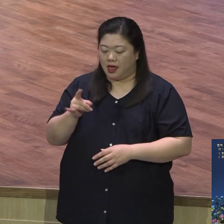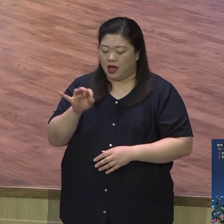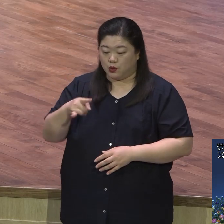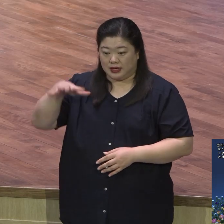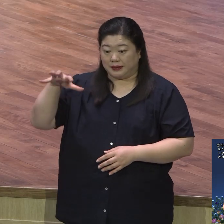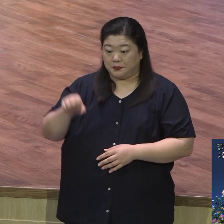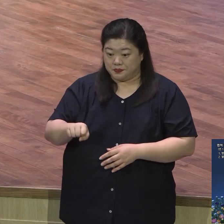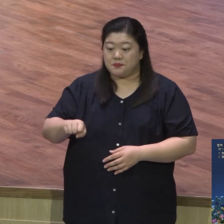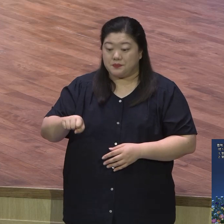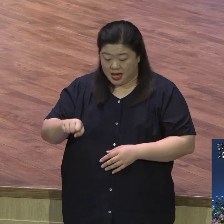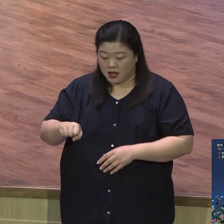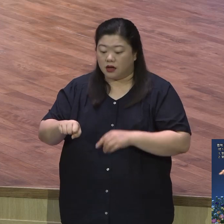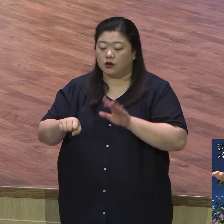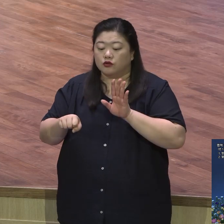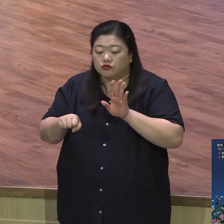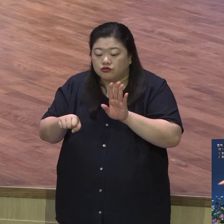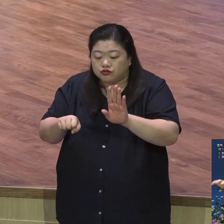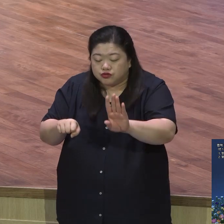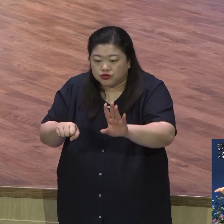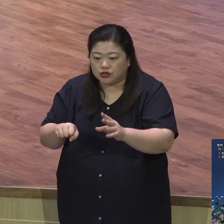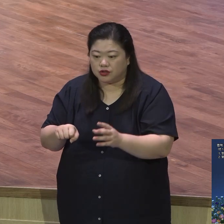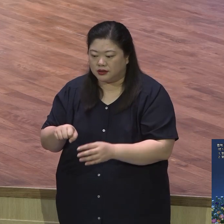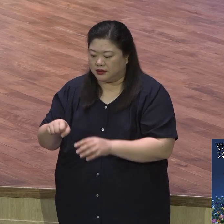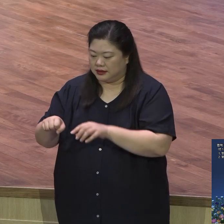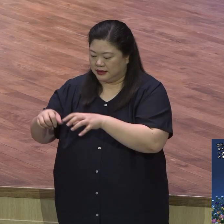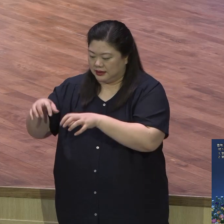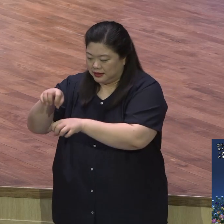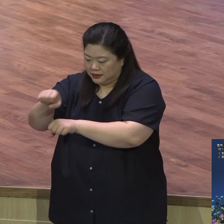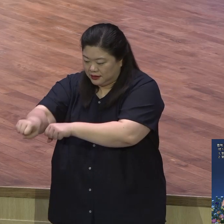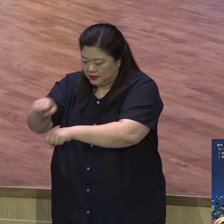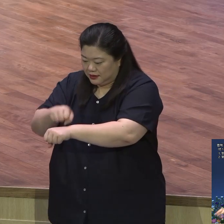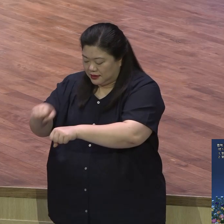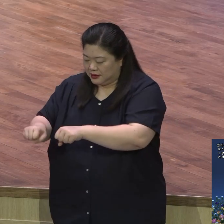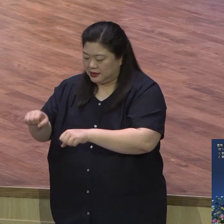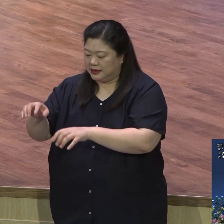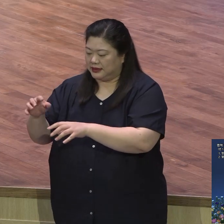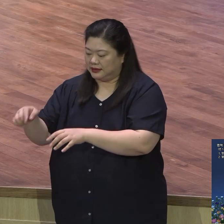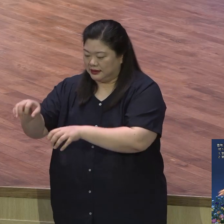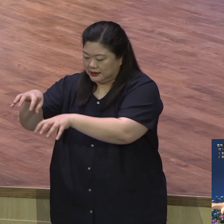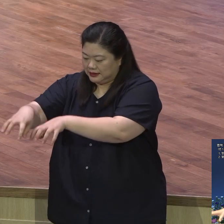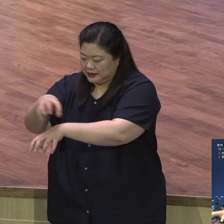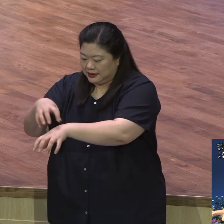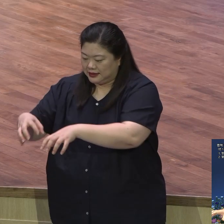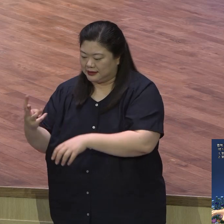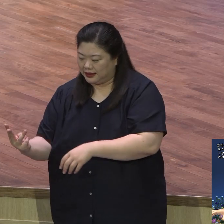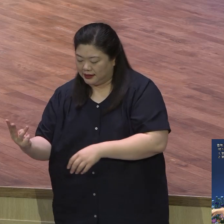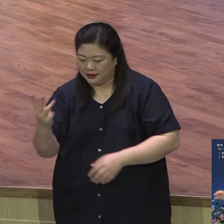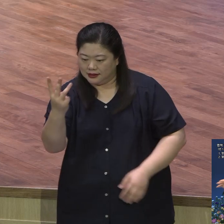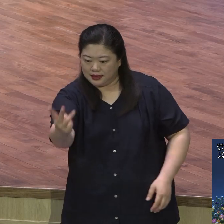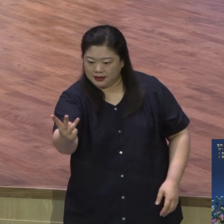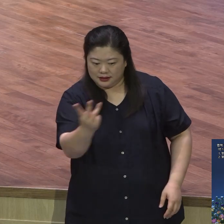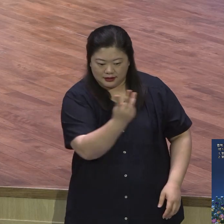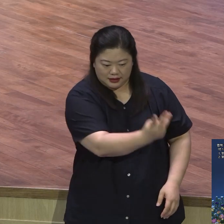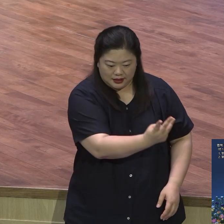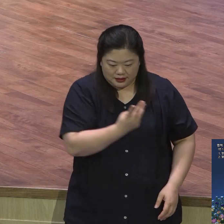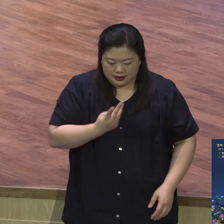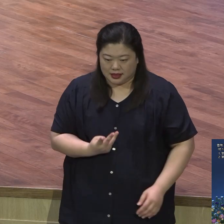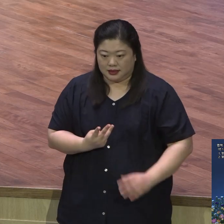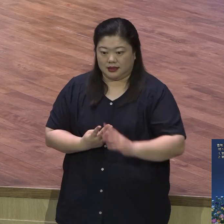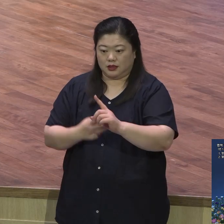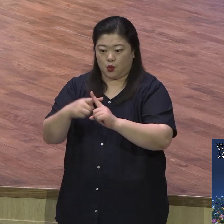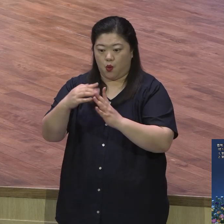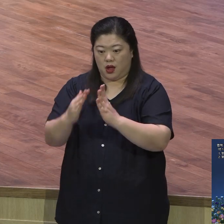뒤로 한 방향을 만들어서 세 지파씩 나누어서 세 지파씩 3,4,2 동서남북으로 딱 세 지파씩 나누는 거예요